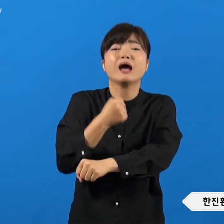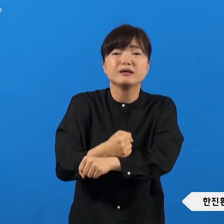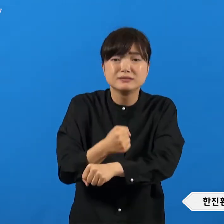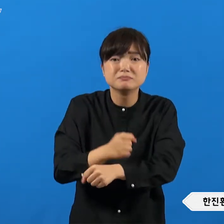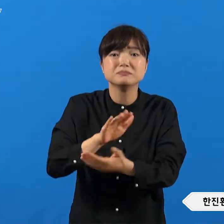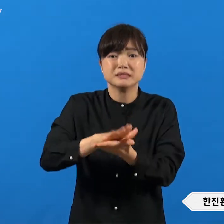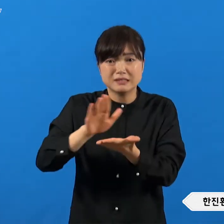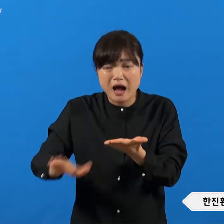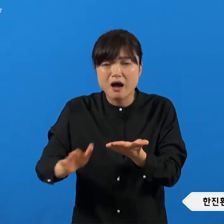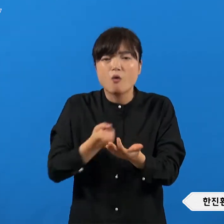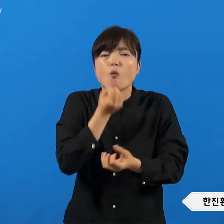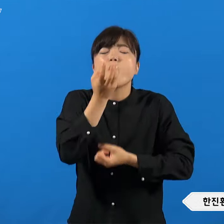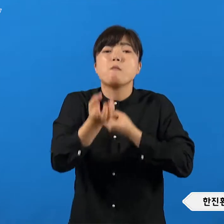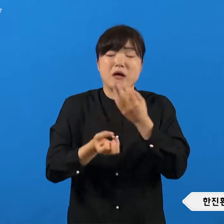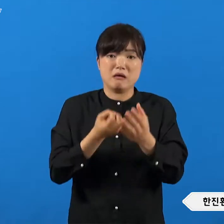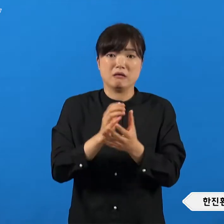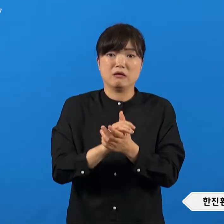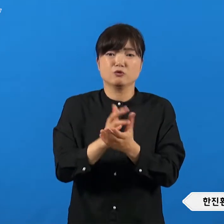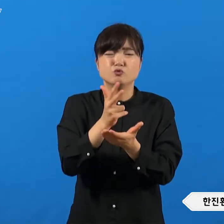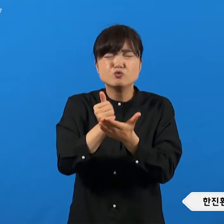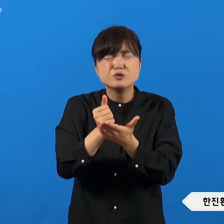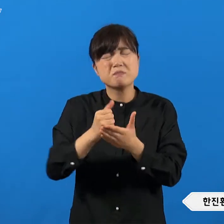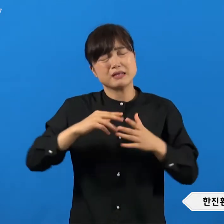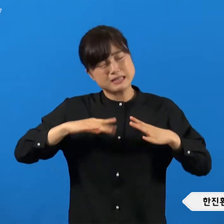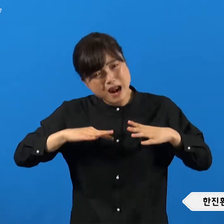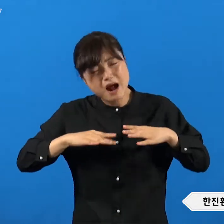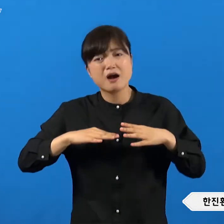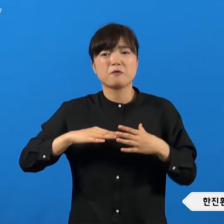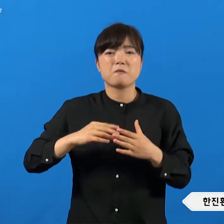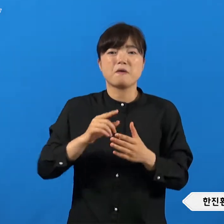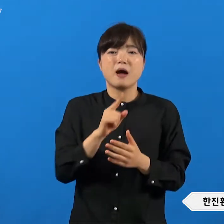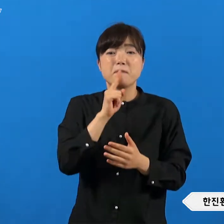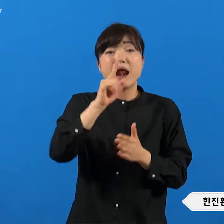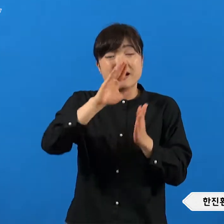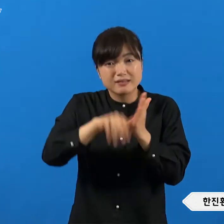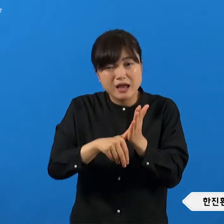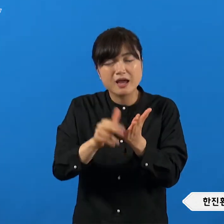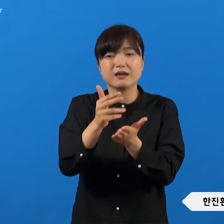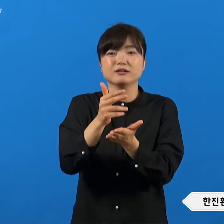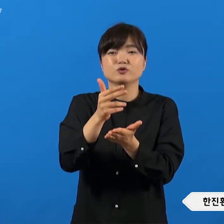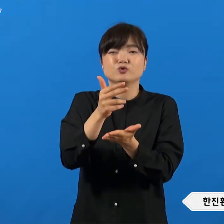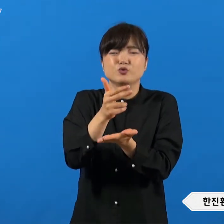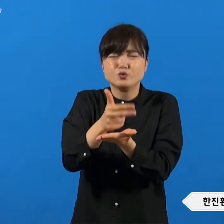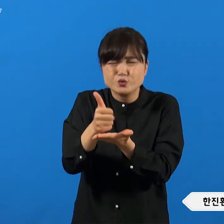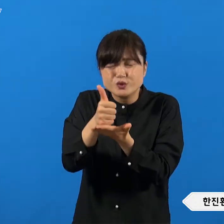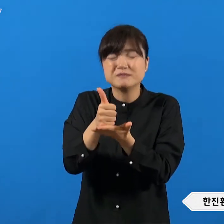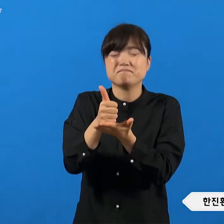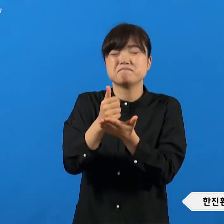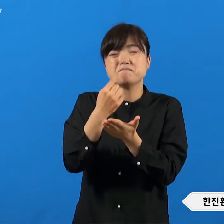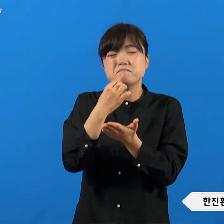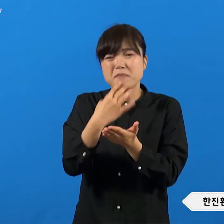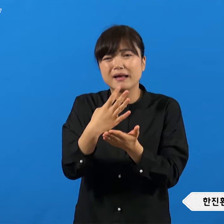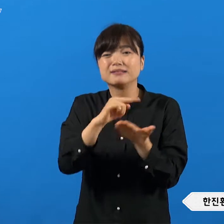하셨습니다. 그래서 주님 자랑하고 말마다 그냥 주님이 주어가 되고,